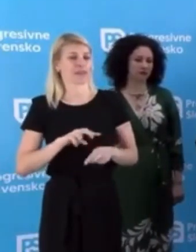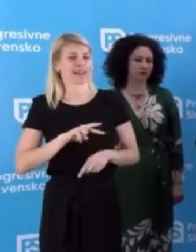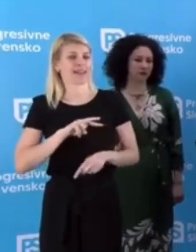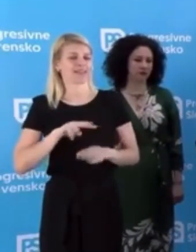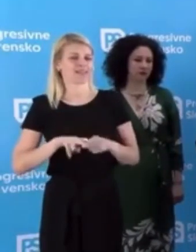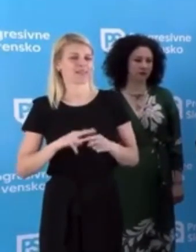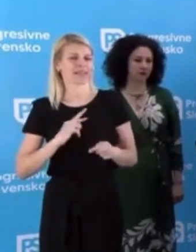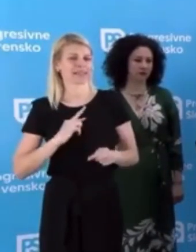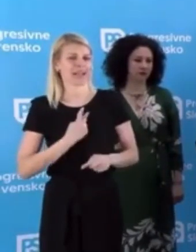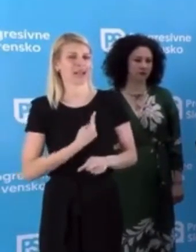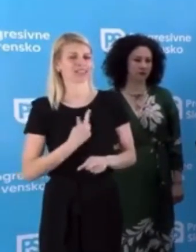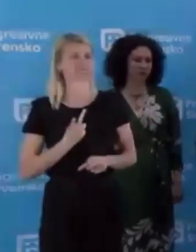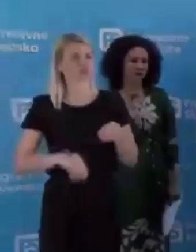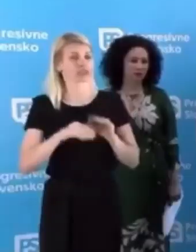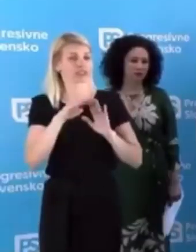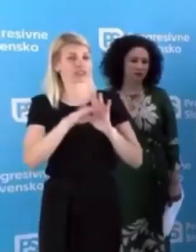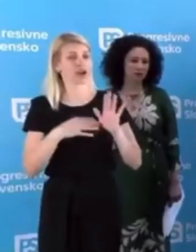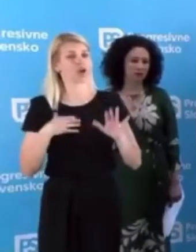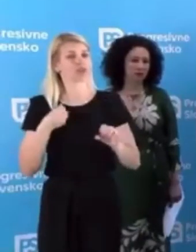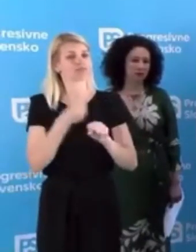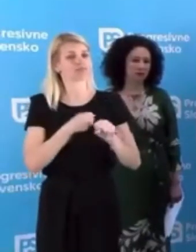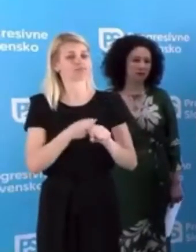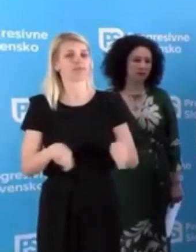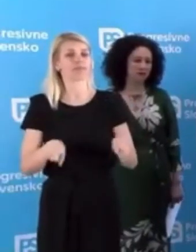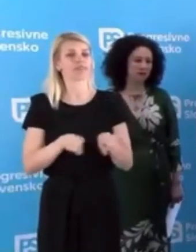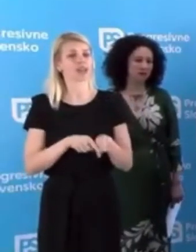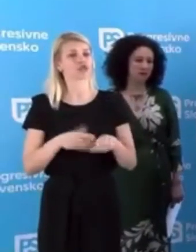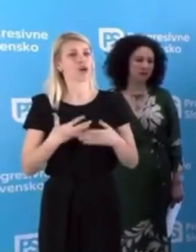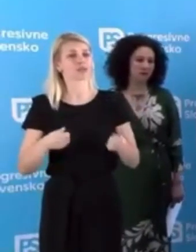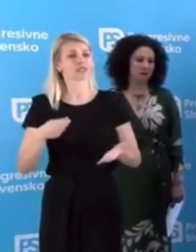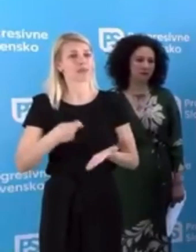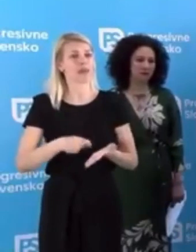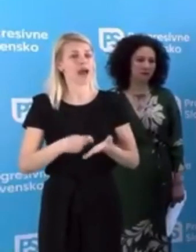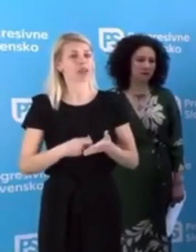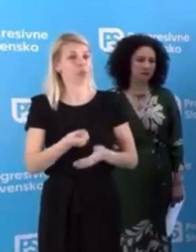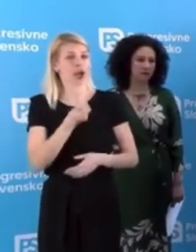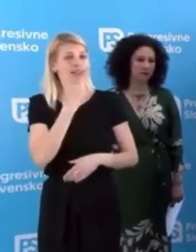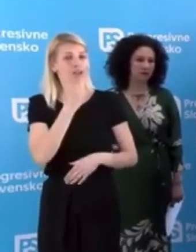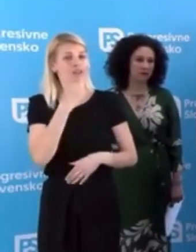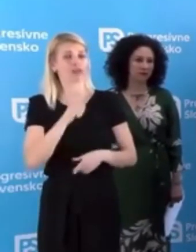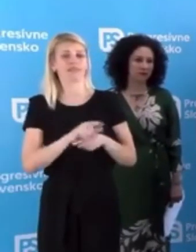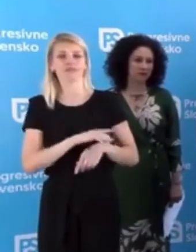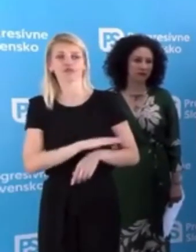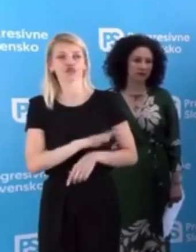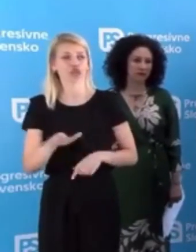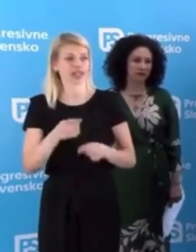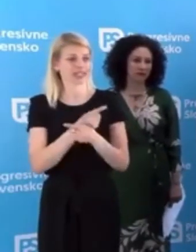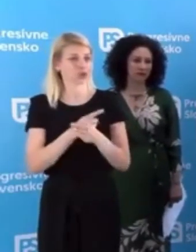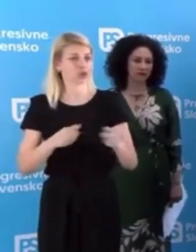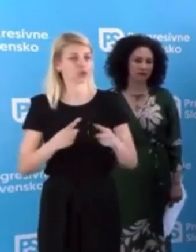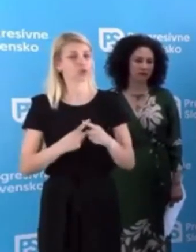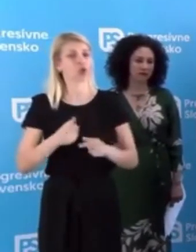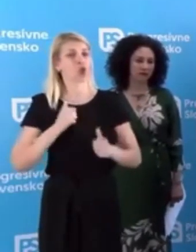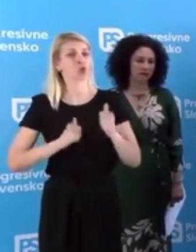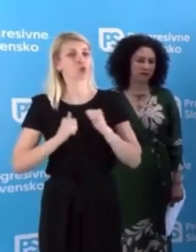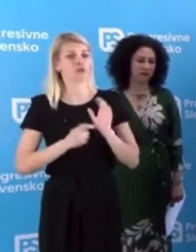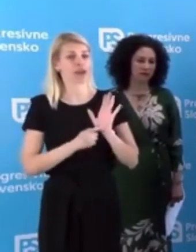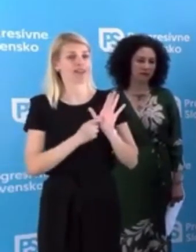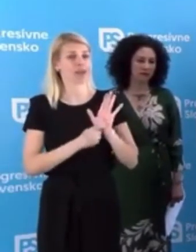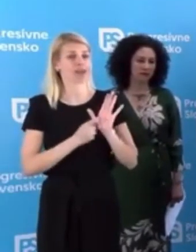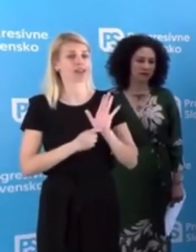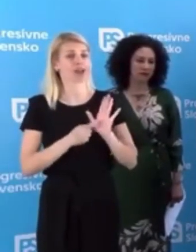rodovú identitu s úradnými záznamami. Presadzujeme aj bezplatnú antikoncepciu všetkých druhov a núdzovú